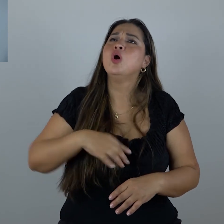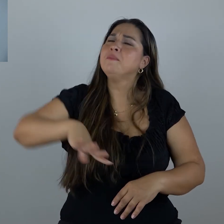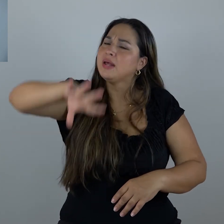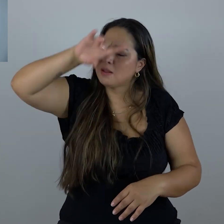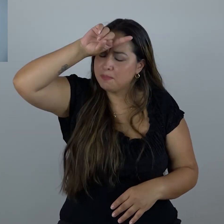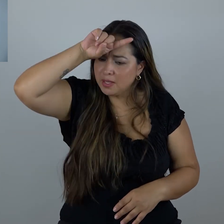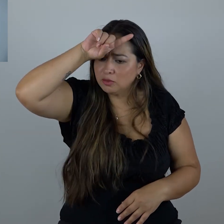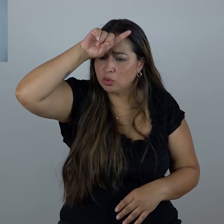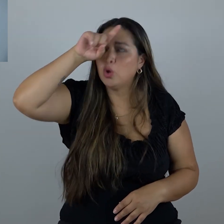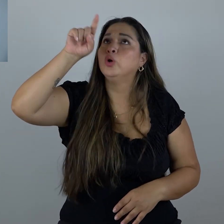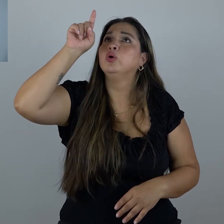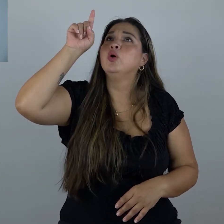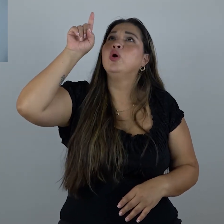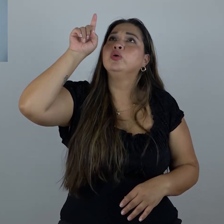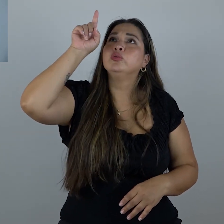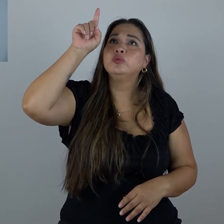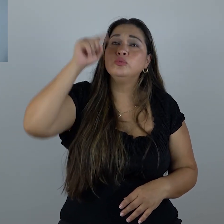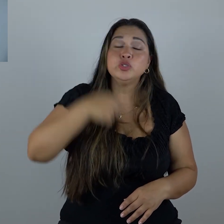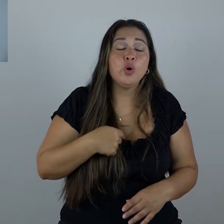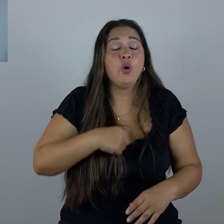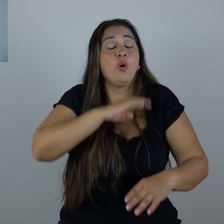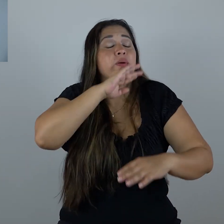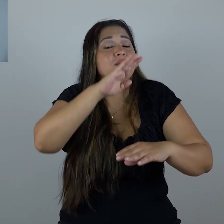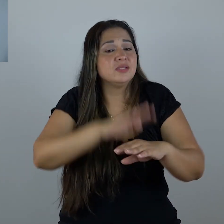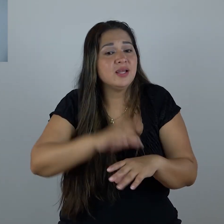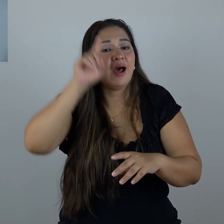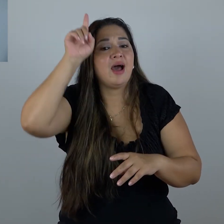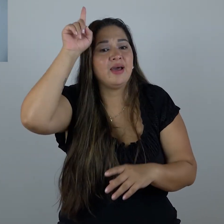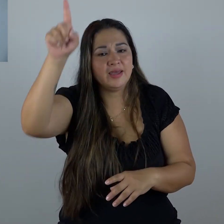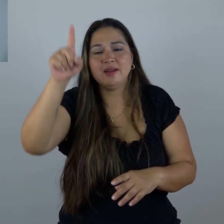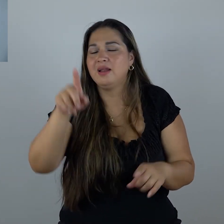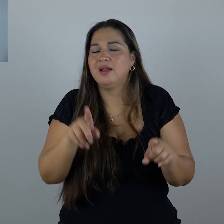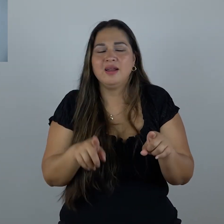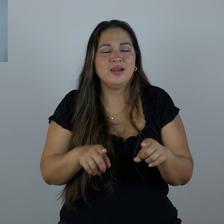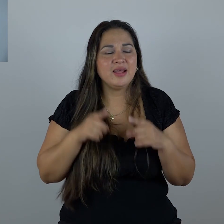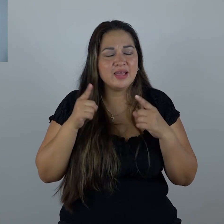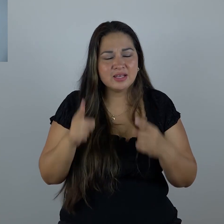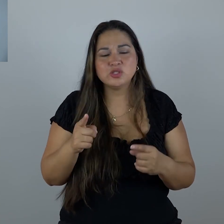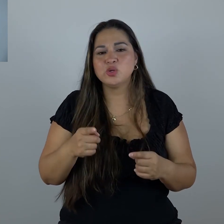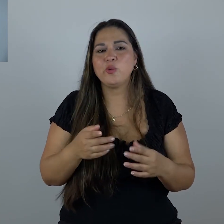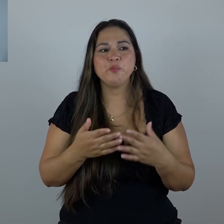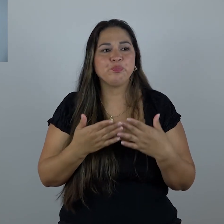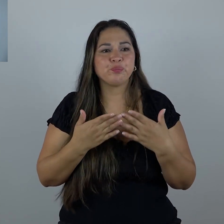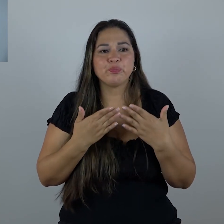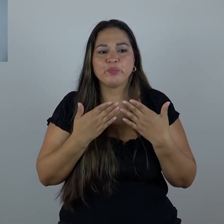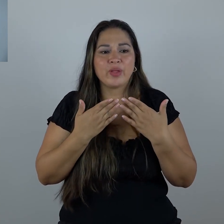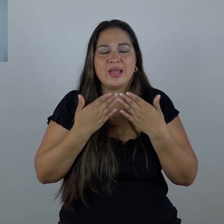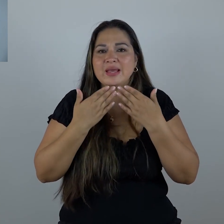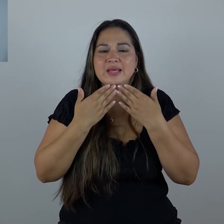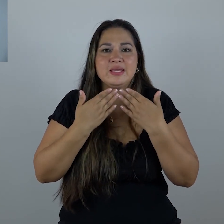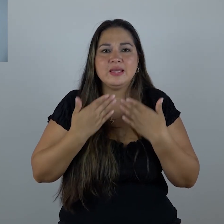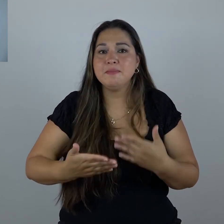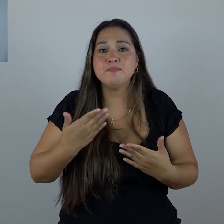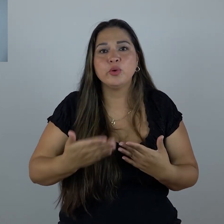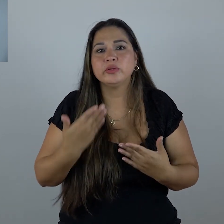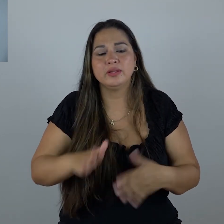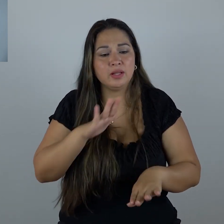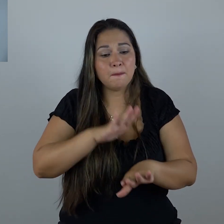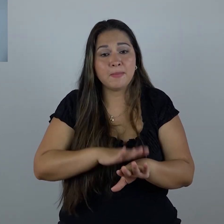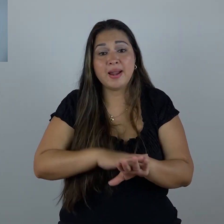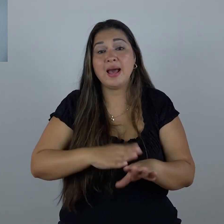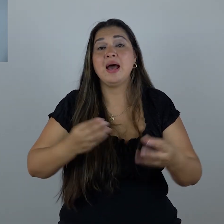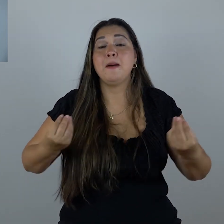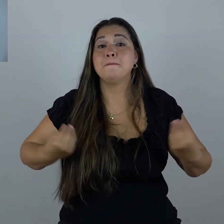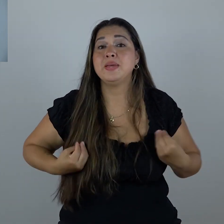acto simbólico, a veces sin entender lo que estás haciendo, pero como un acto de obediencia a Dios, va a marcar el inicio de